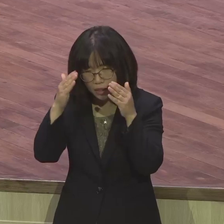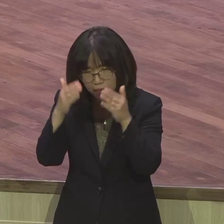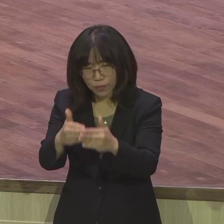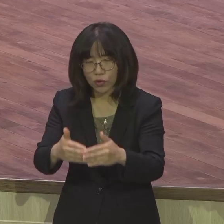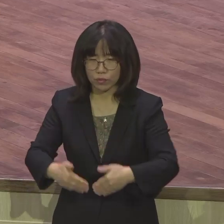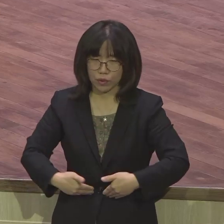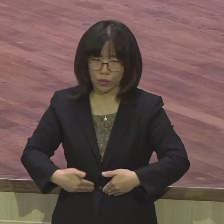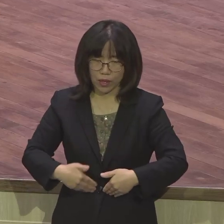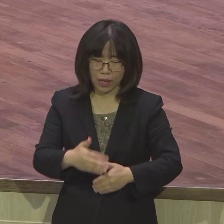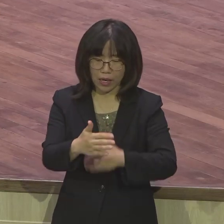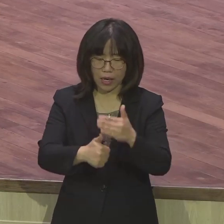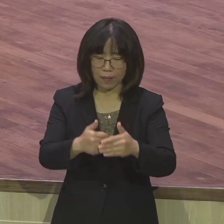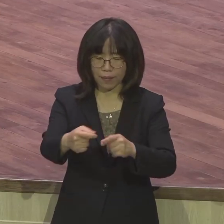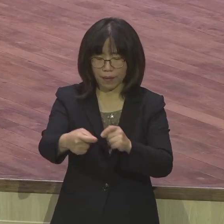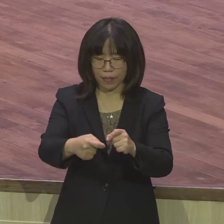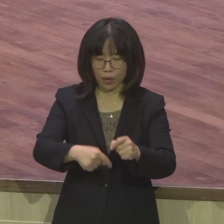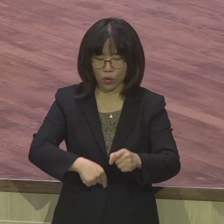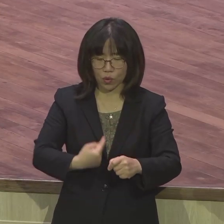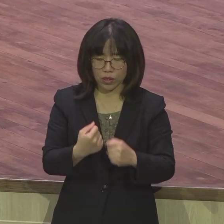필요합니다.